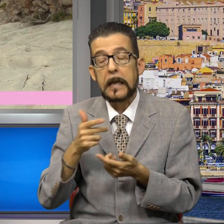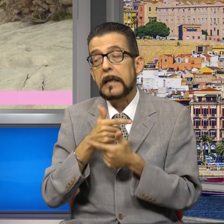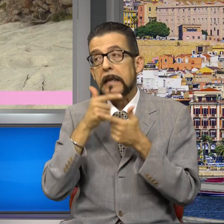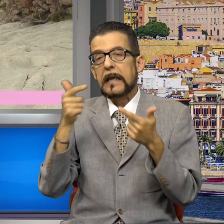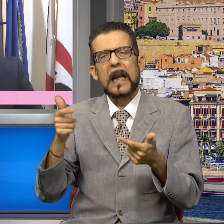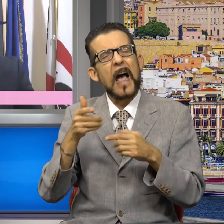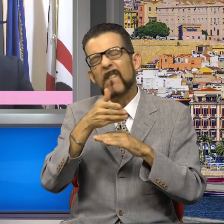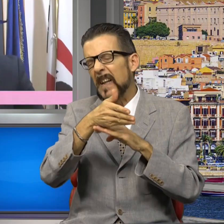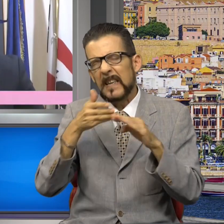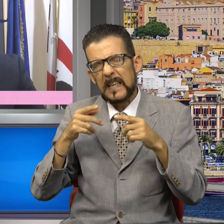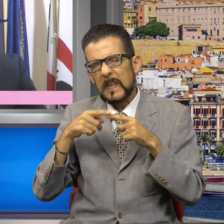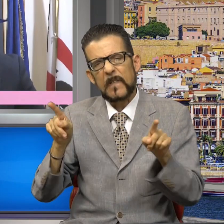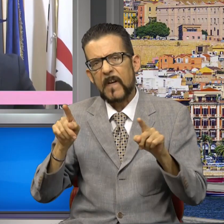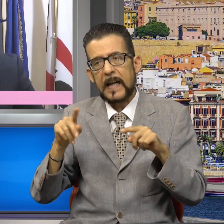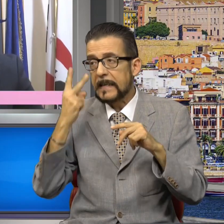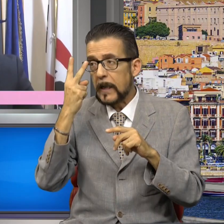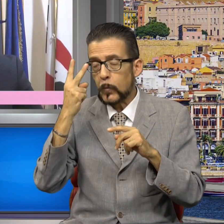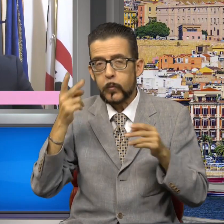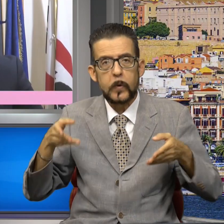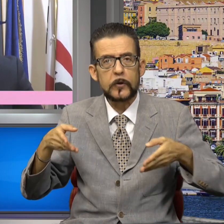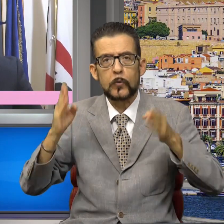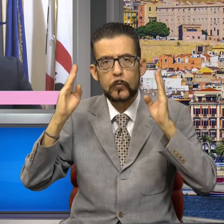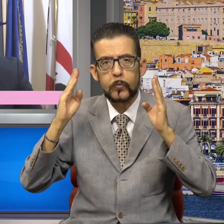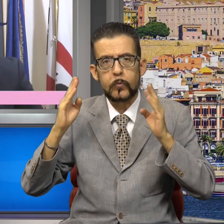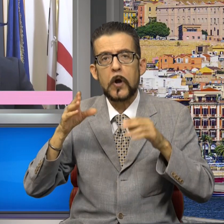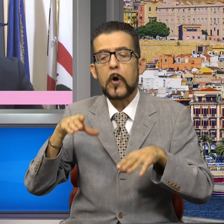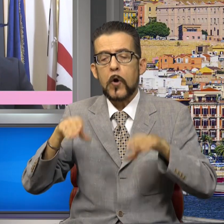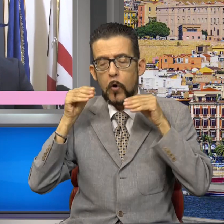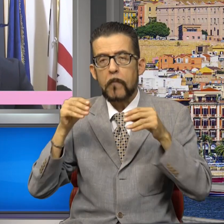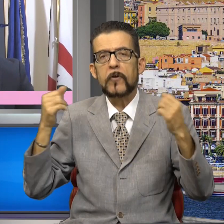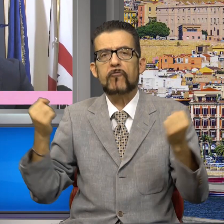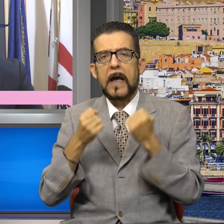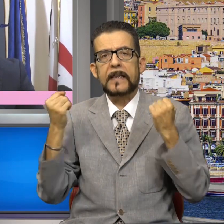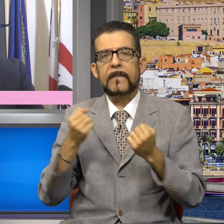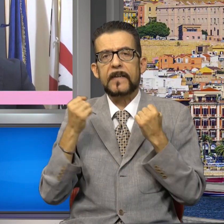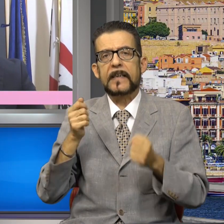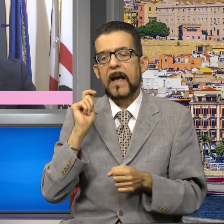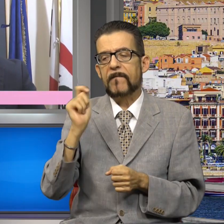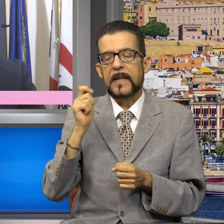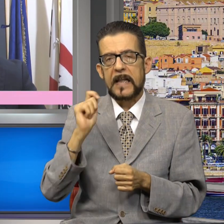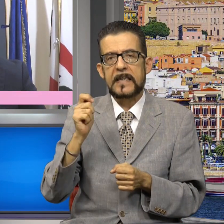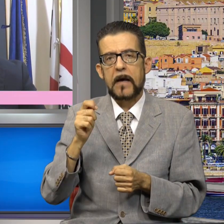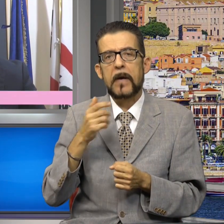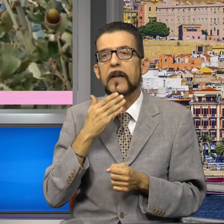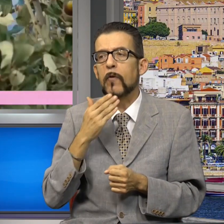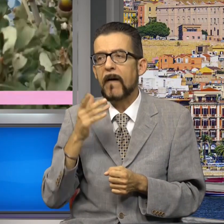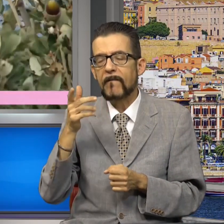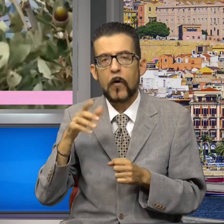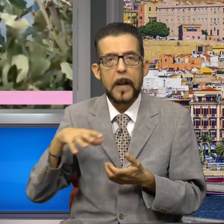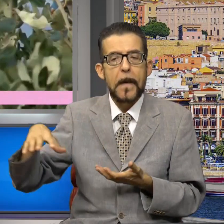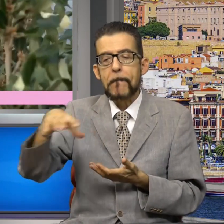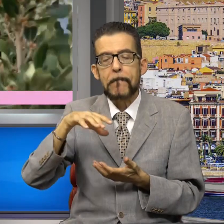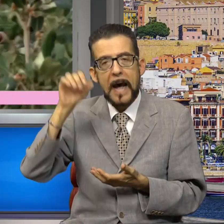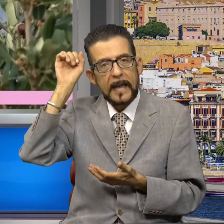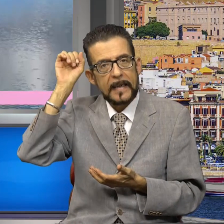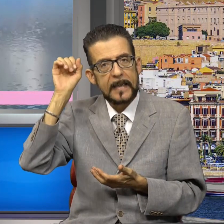divario tra le due strutture, e che quindi inizia anche un'attività di finanziamento in favore di quelli che sono i parchi regionali. Queste